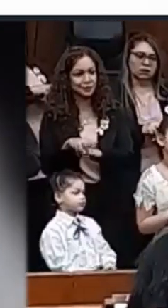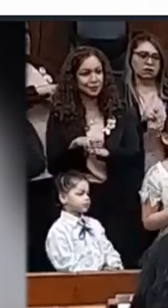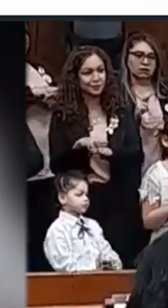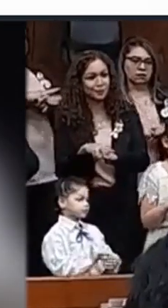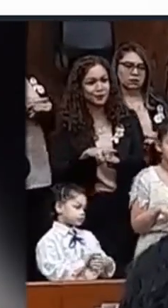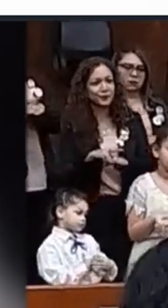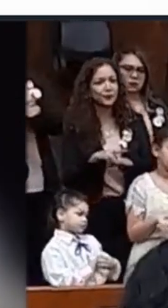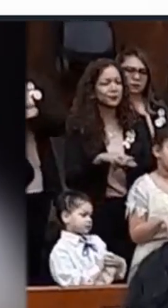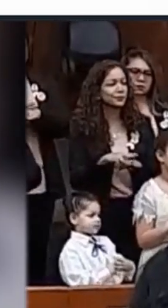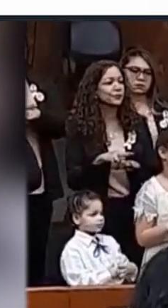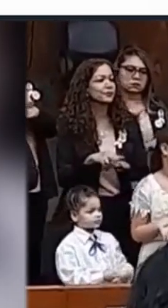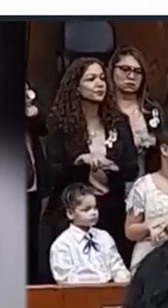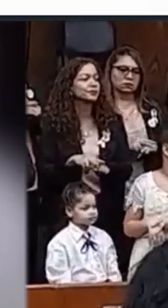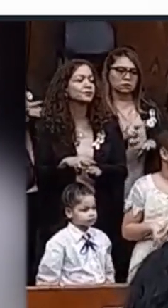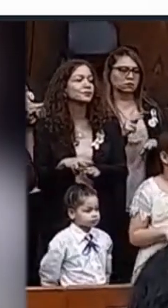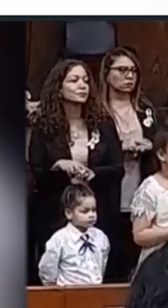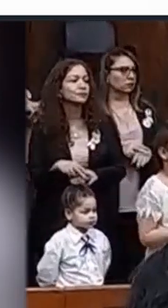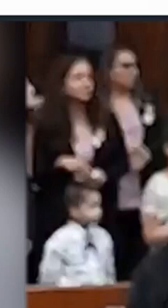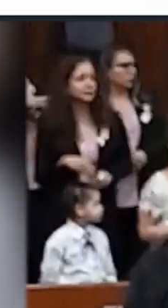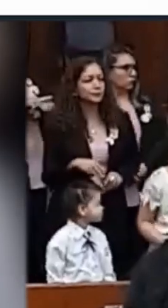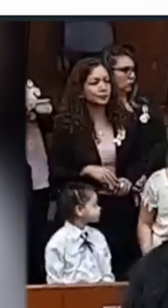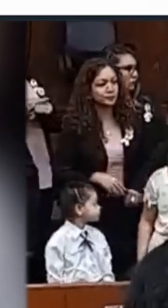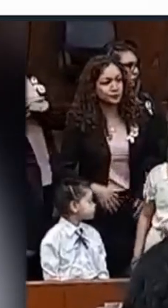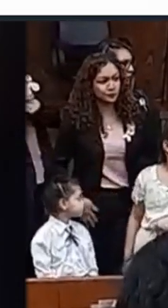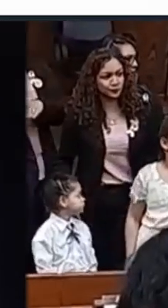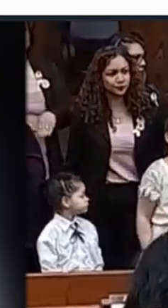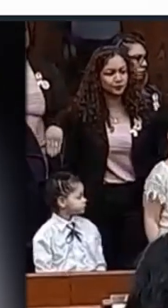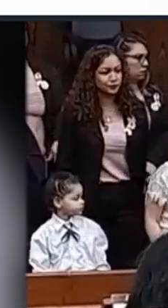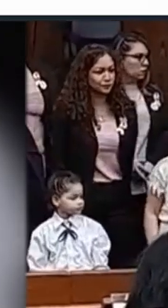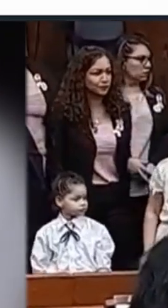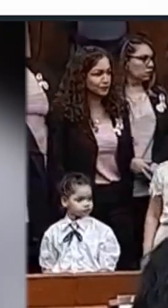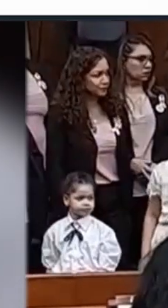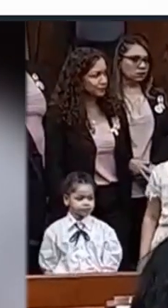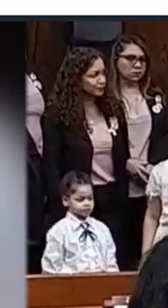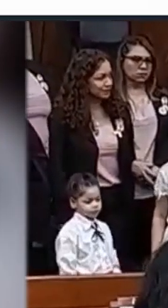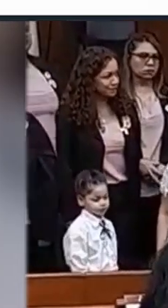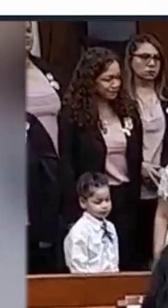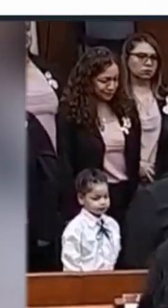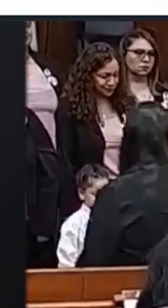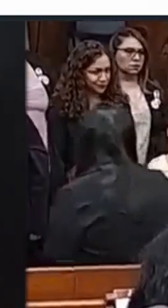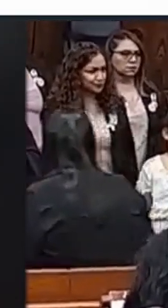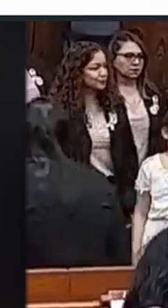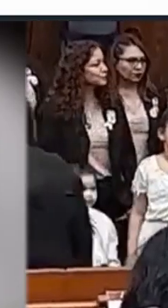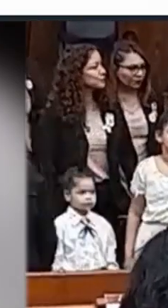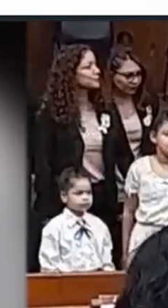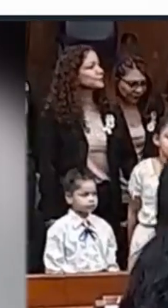frase, en una seña ya se dice una palabra fuerte o una idea.